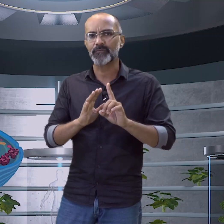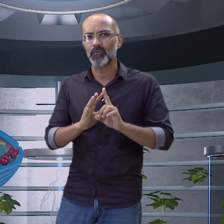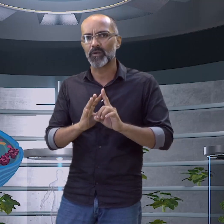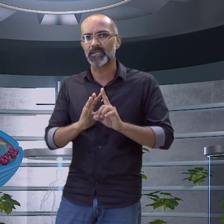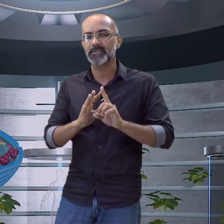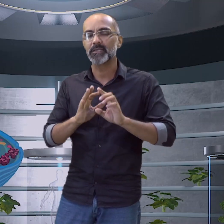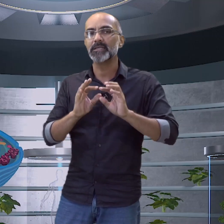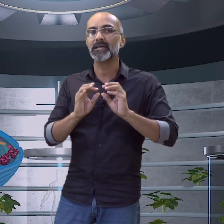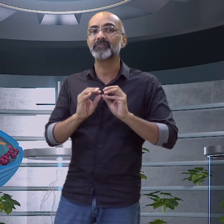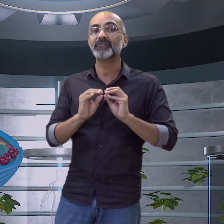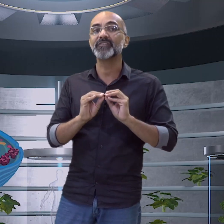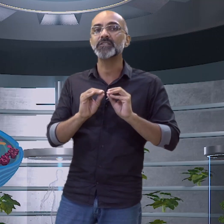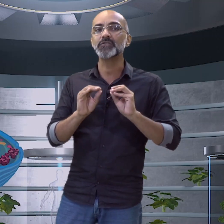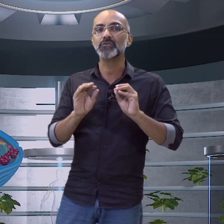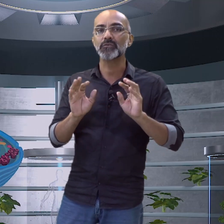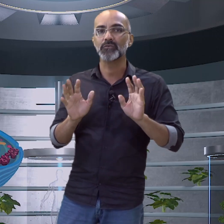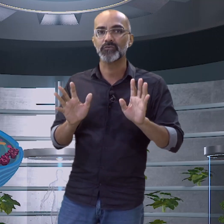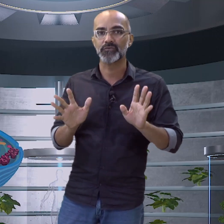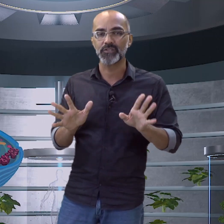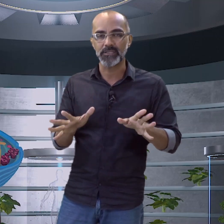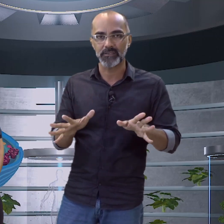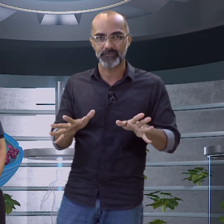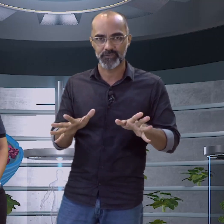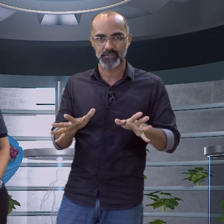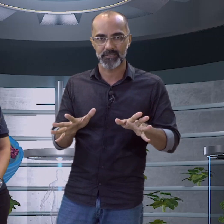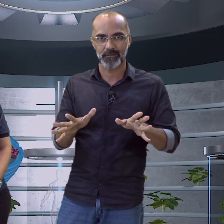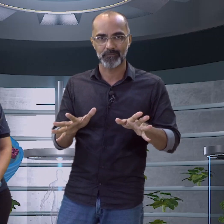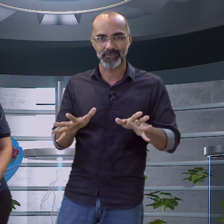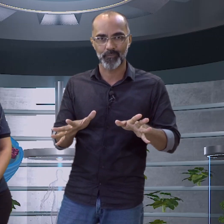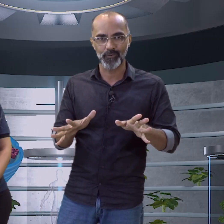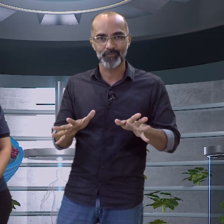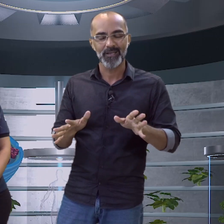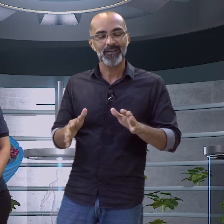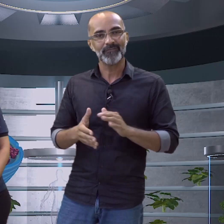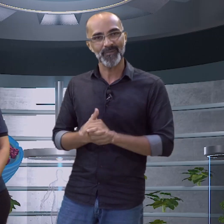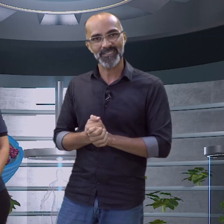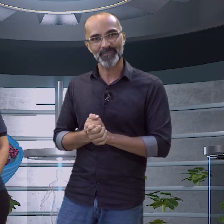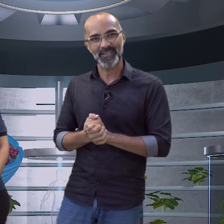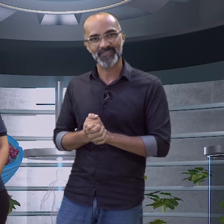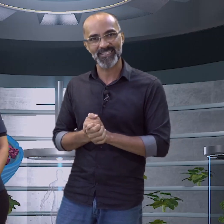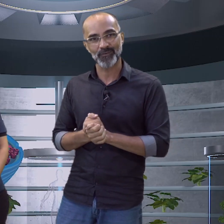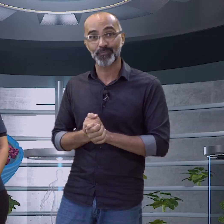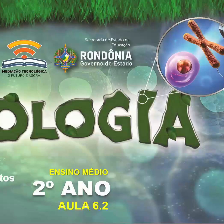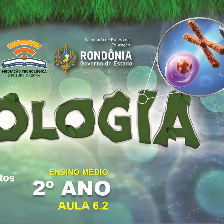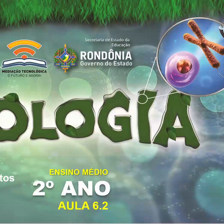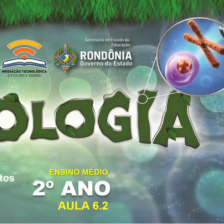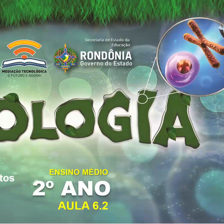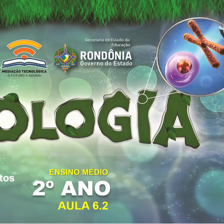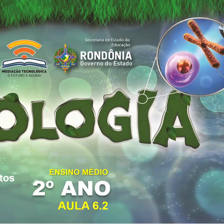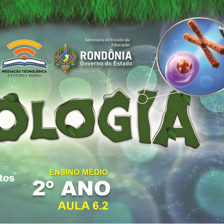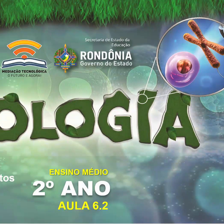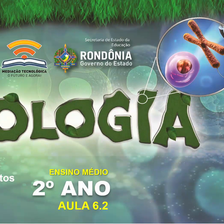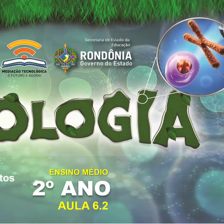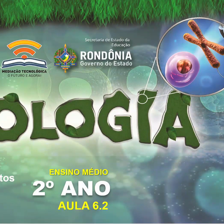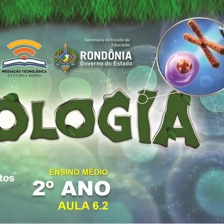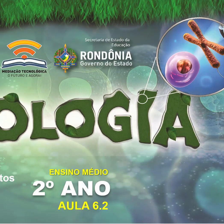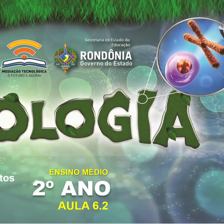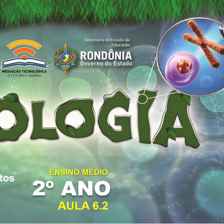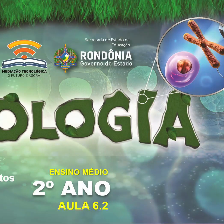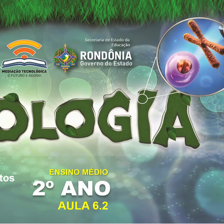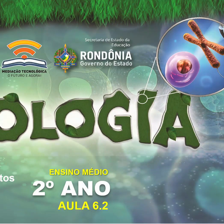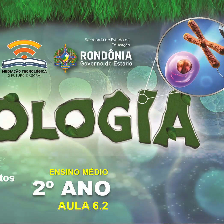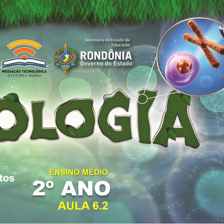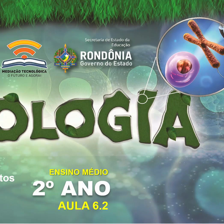raízes, folhas e a fisiologia vegetal, tá bom? Vamos lá para a revisão? Porque daqui a pouco tem